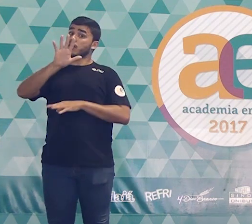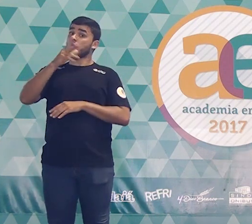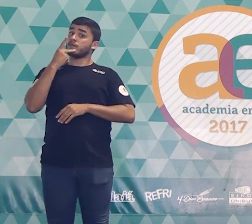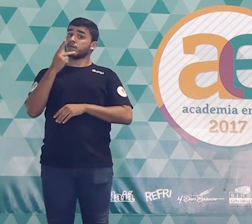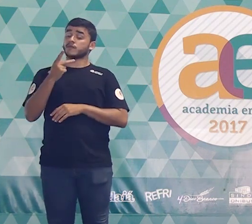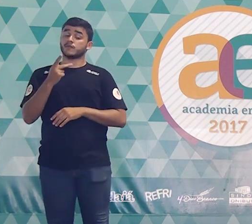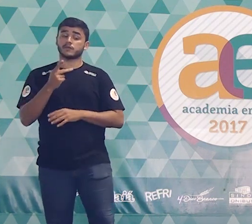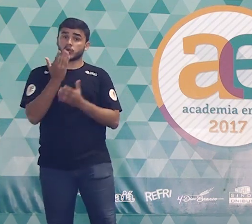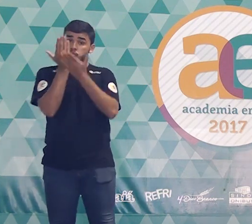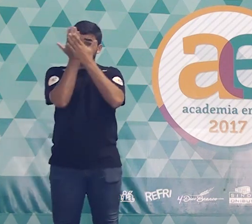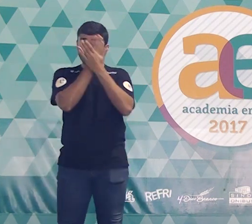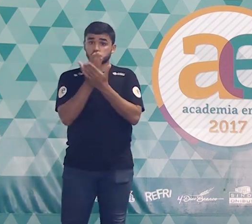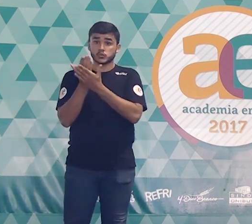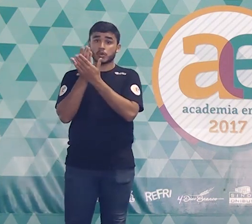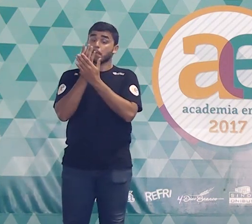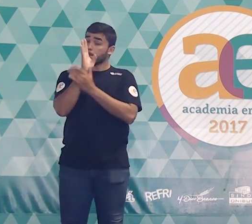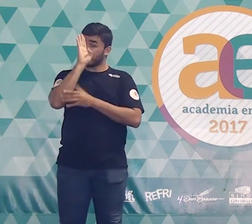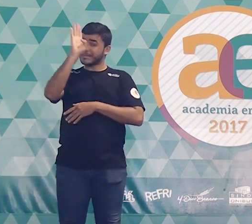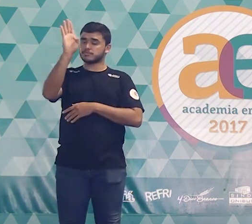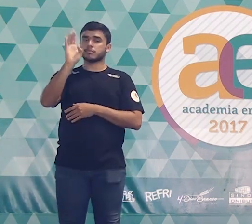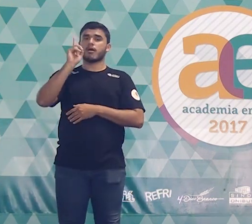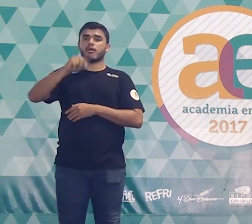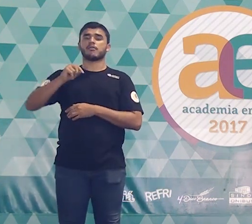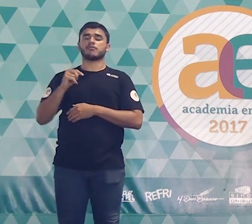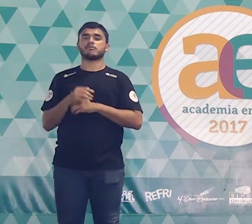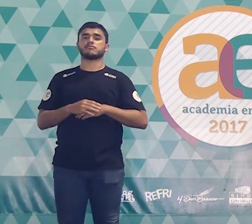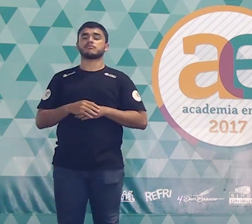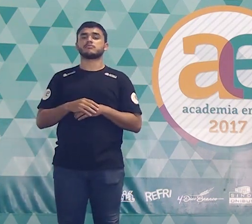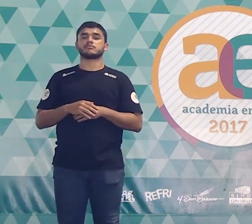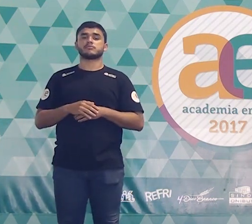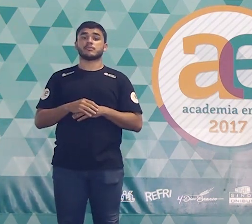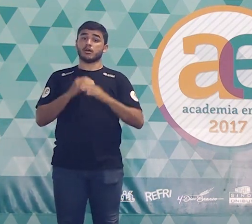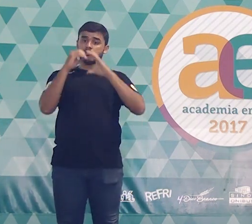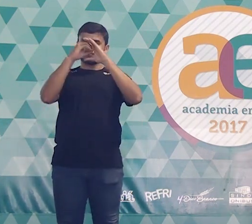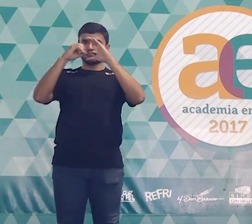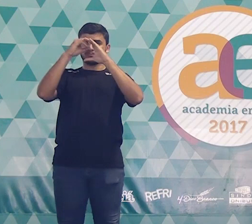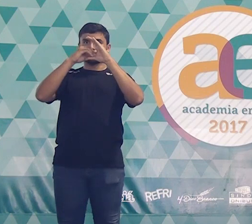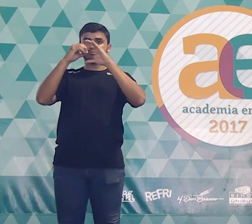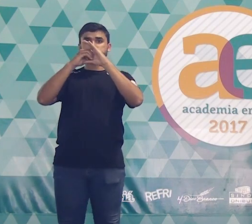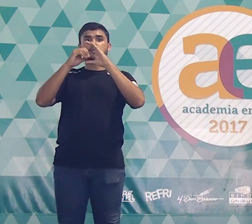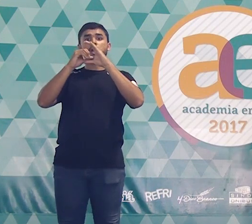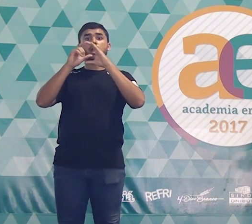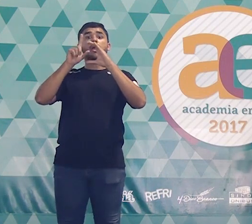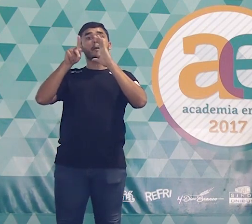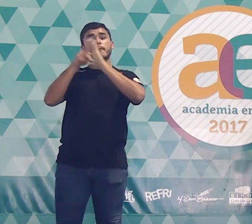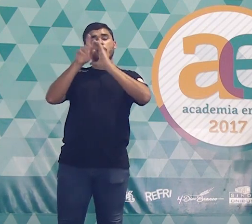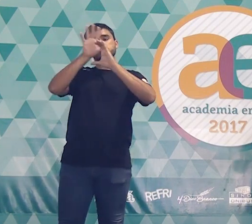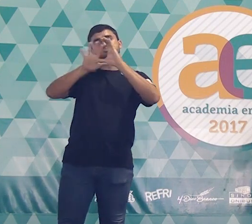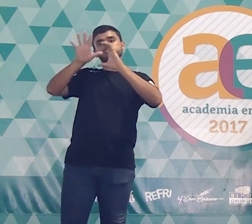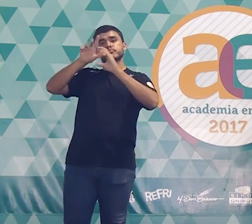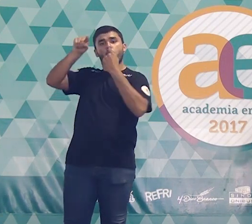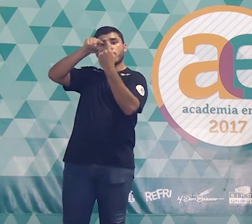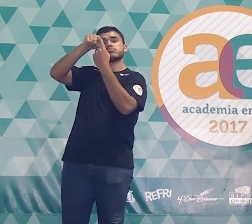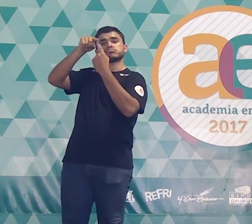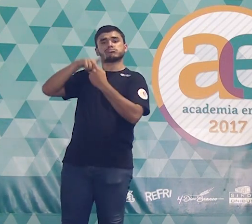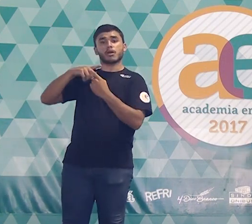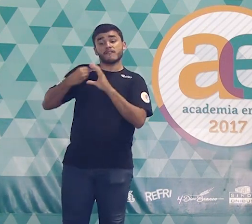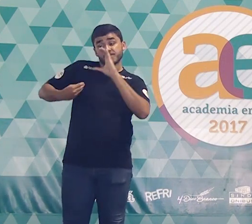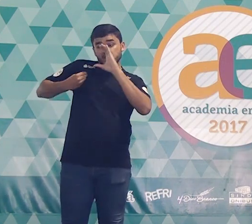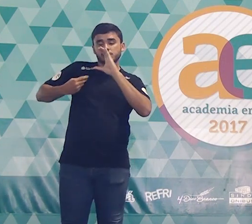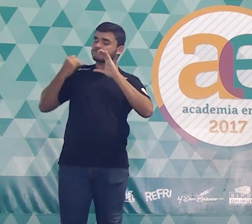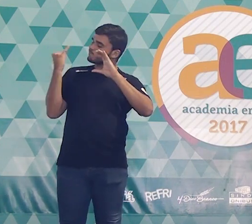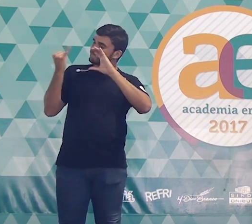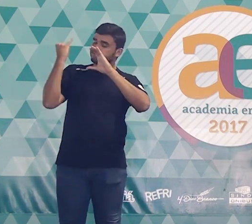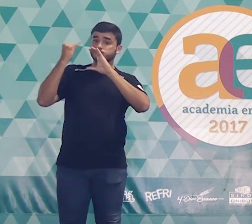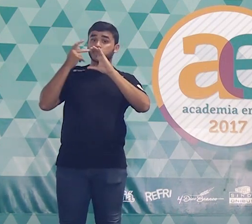coisas, mas as mais importantes são: a célula é a unidade morfofuncional da vida e toda célula vem de